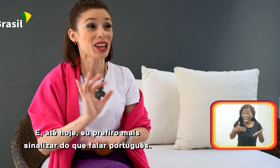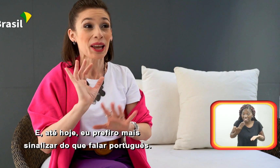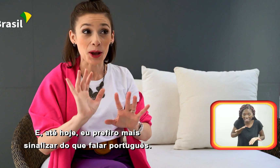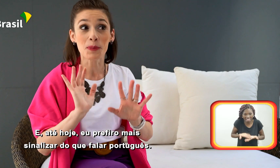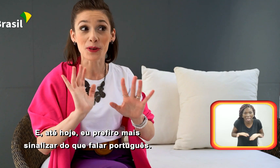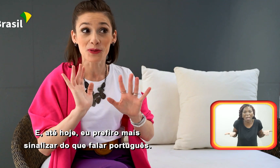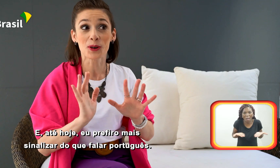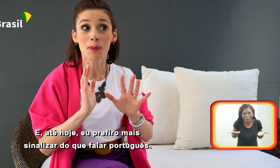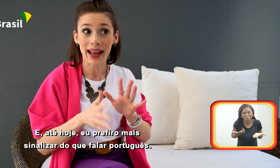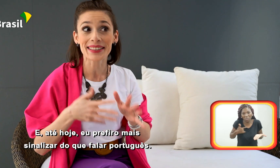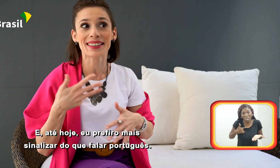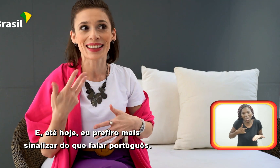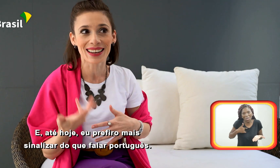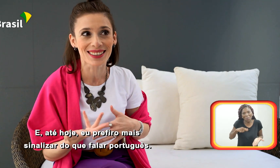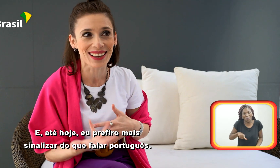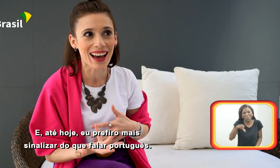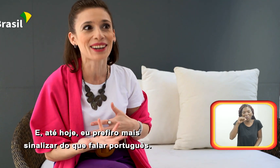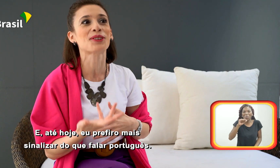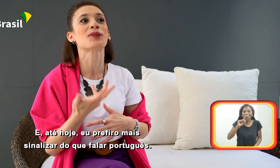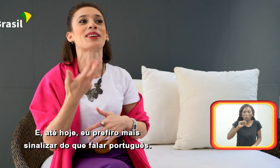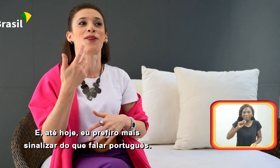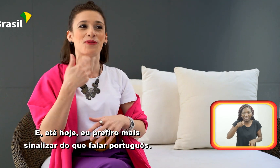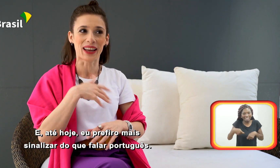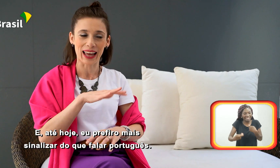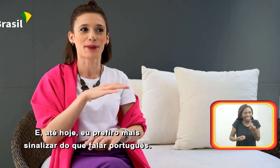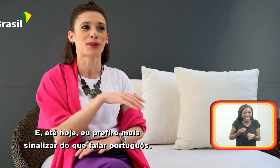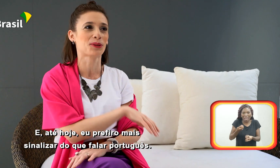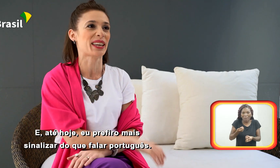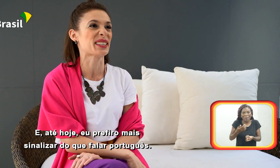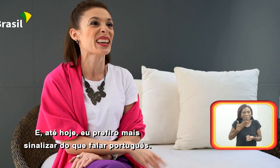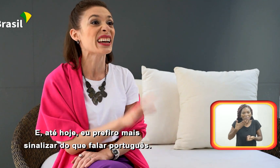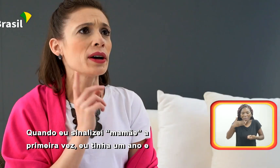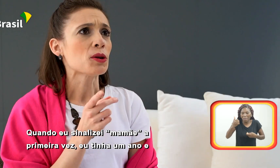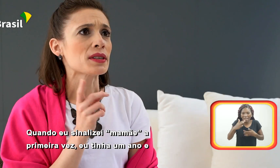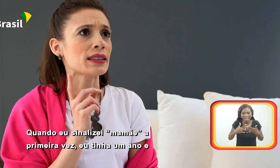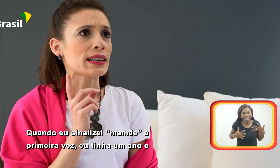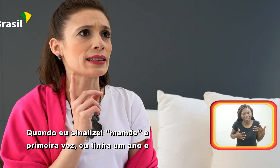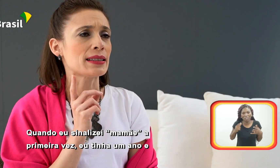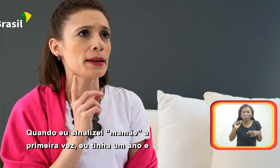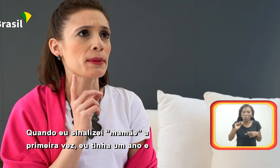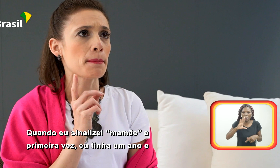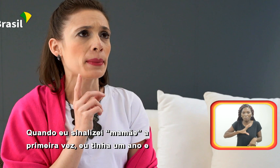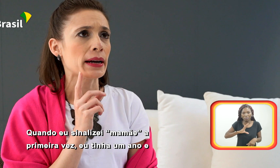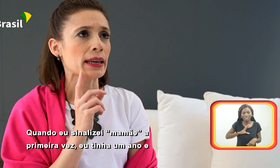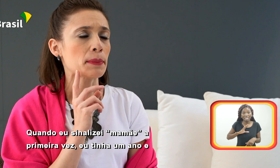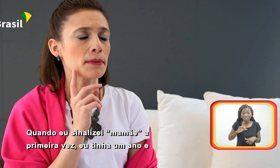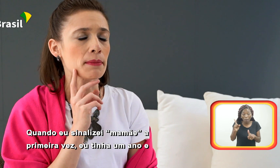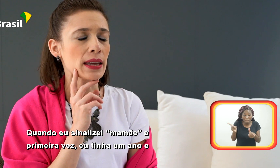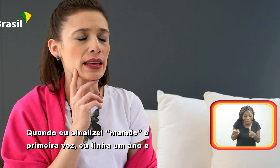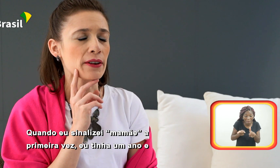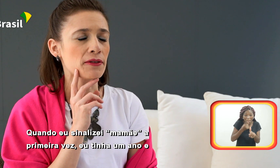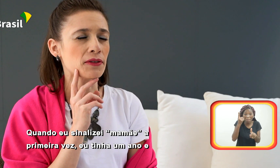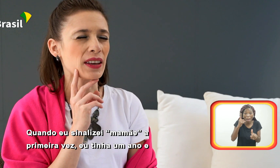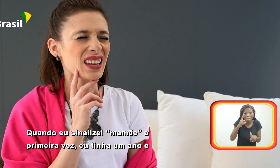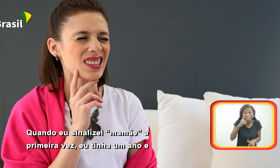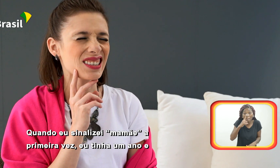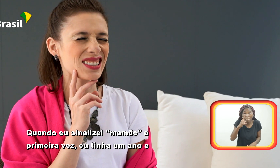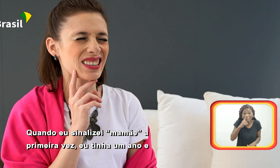eu prefiro mais sinalizar do que falar português. Quando eu sinalizei mamãe a primeira vez,